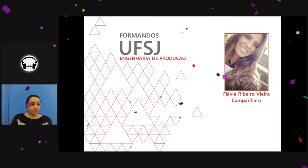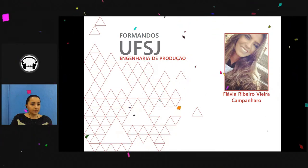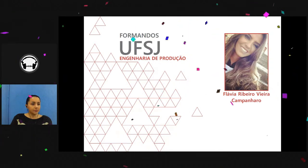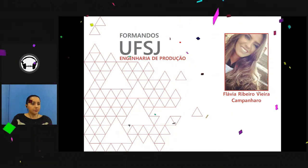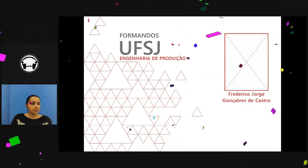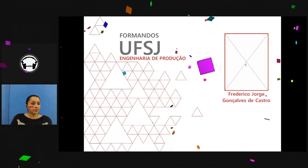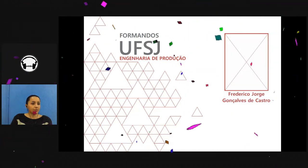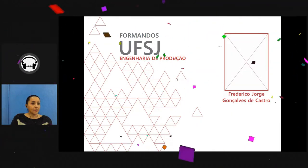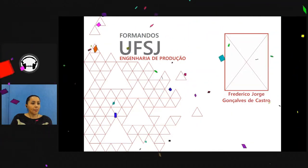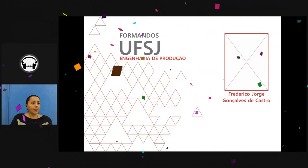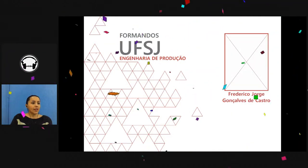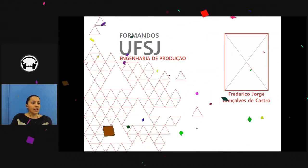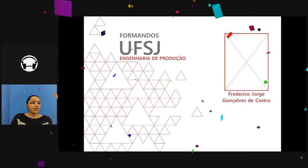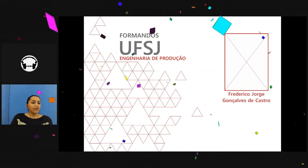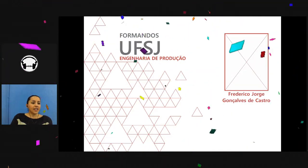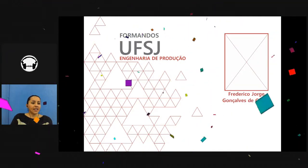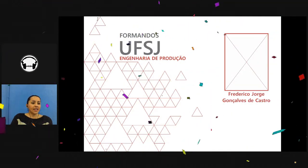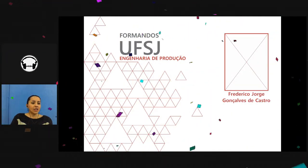Campanharo,